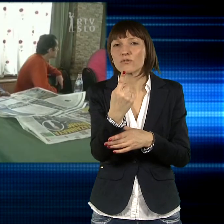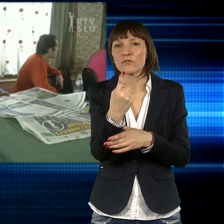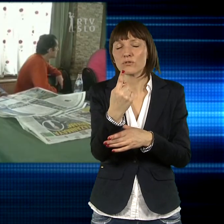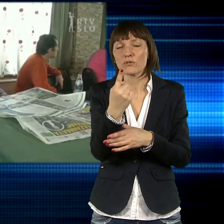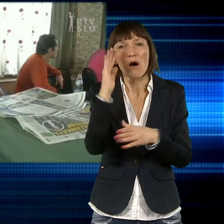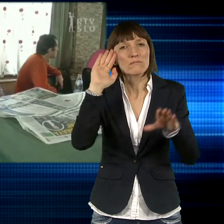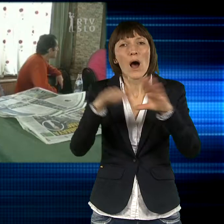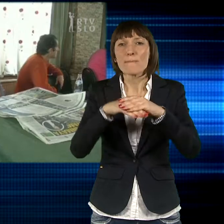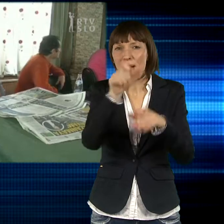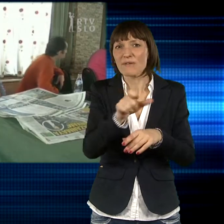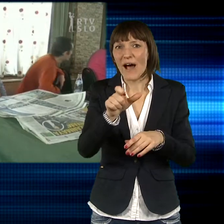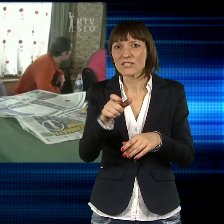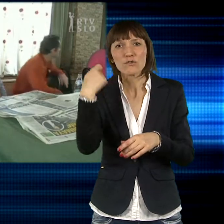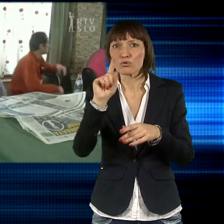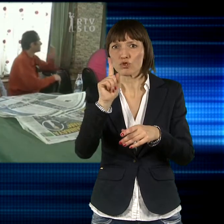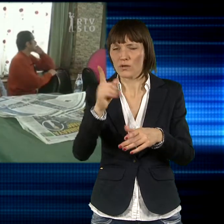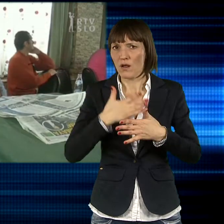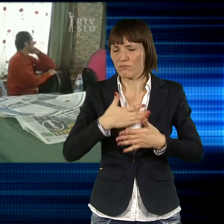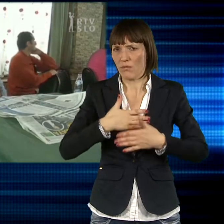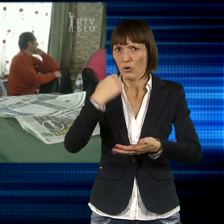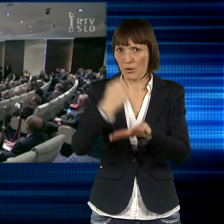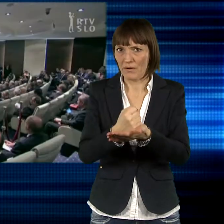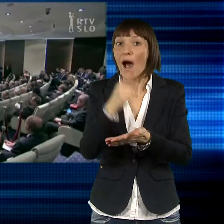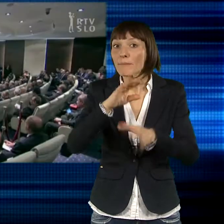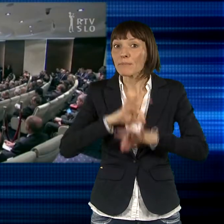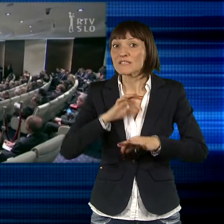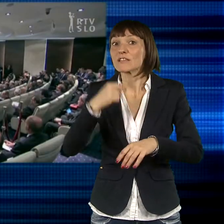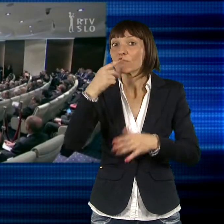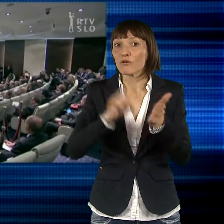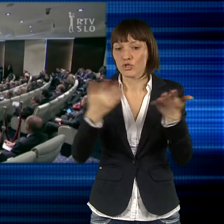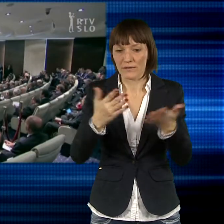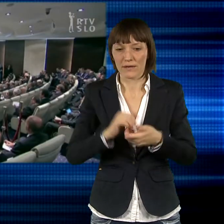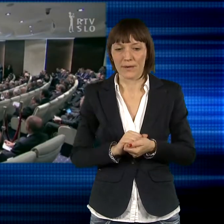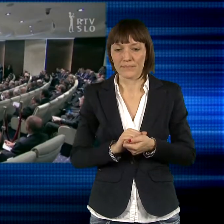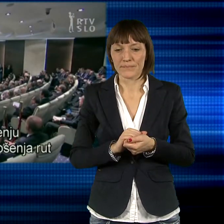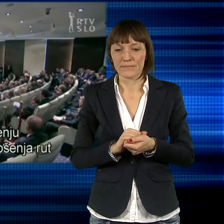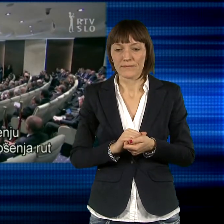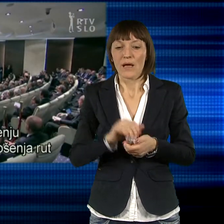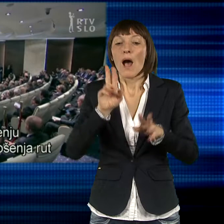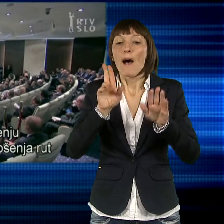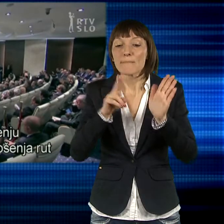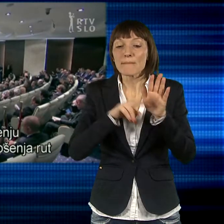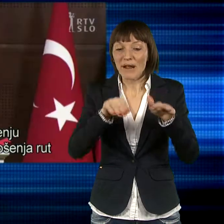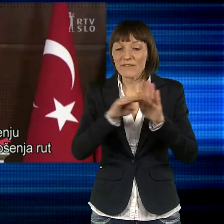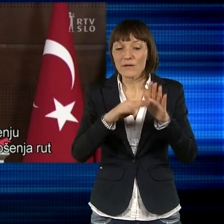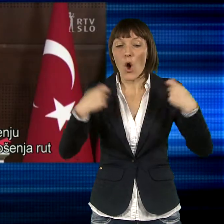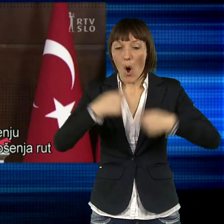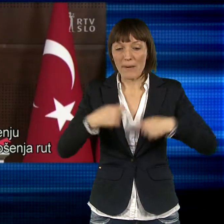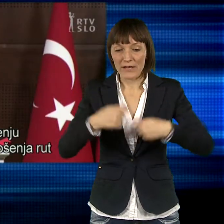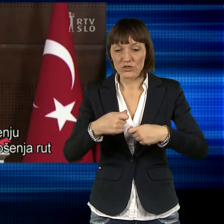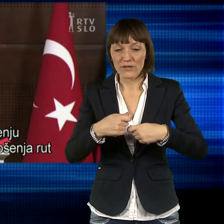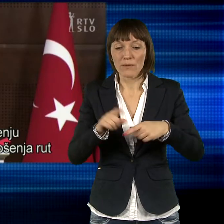Turčije, niso naletele le na odobravanje. Erdogan pa je napovedal še nekaj. Kılık kıyafet yönetmeliğini